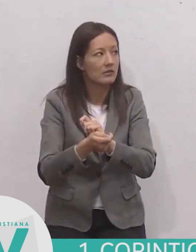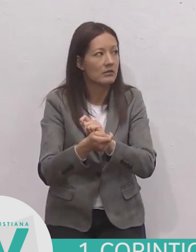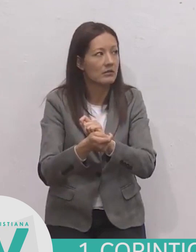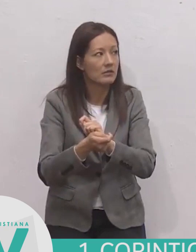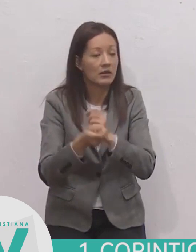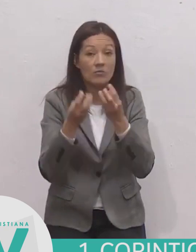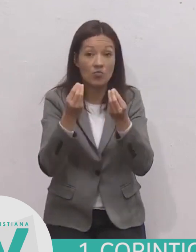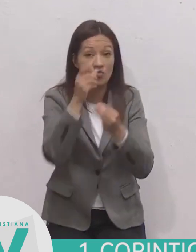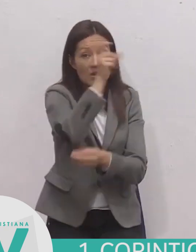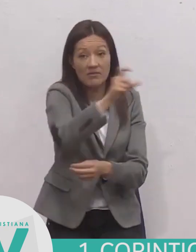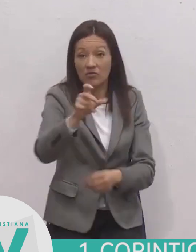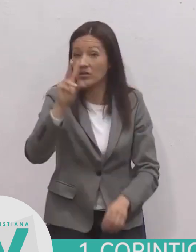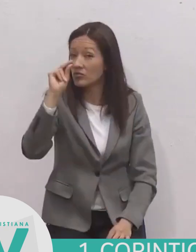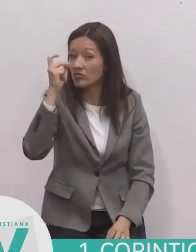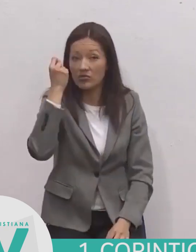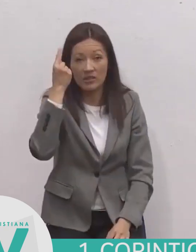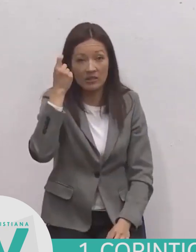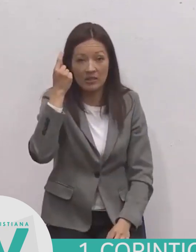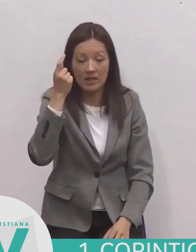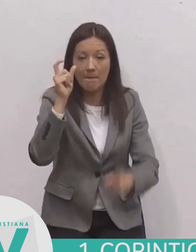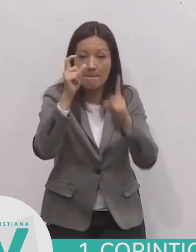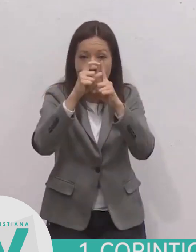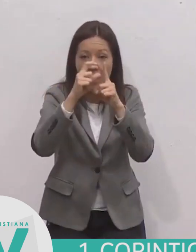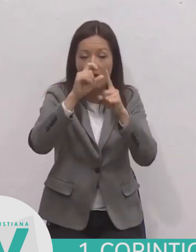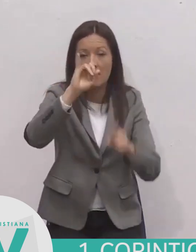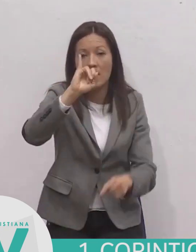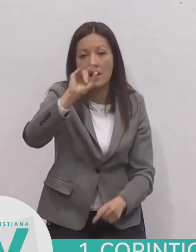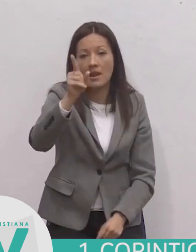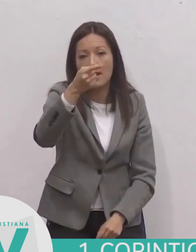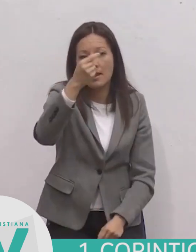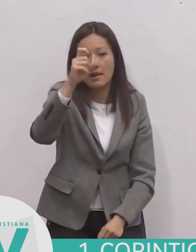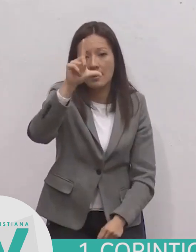Hay gente que no entiende que la palabra iglesia